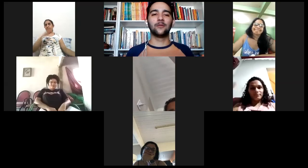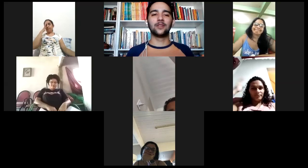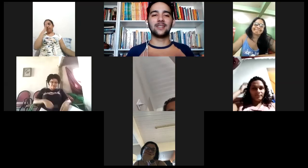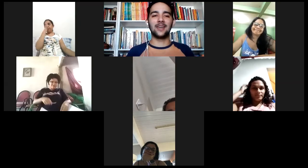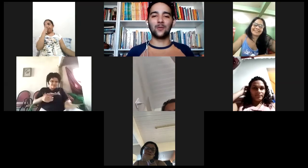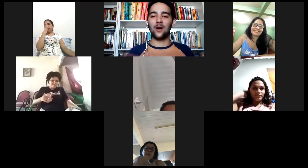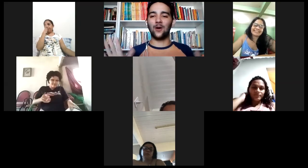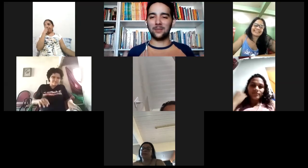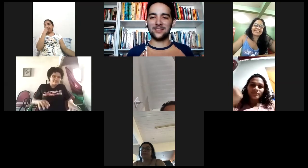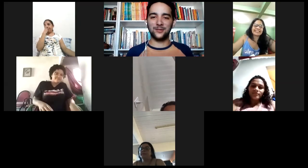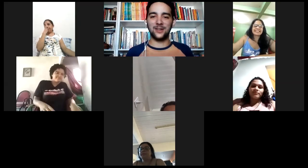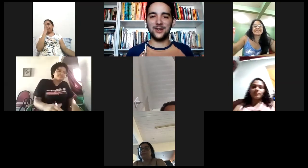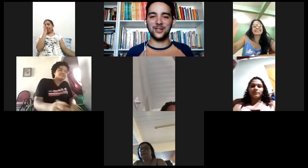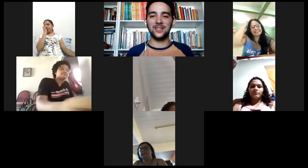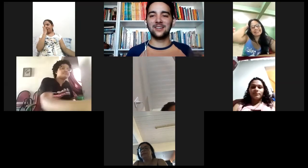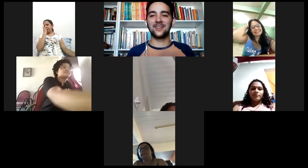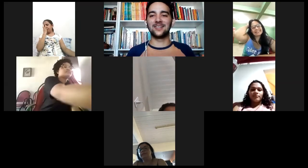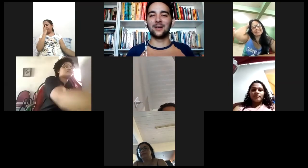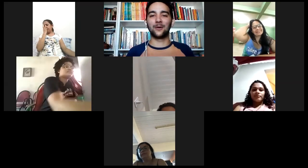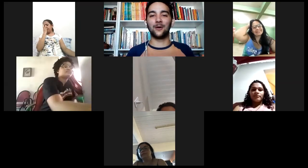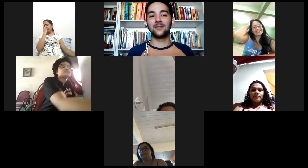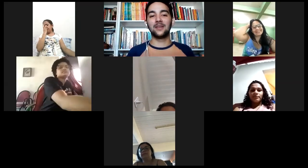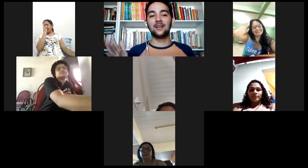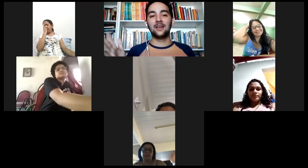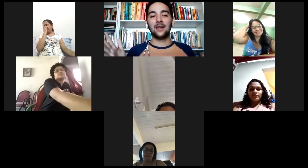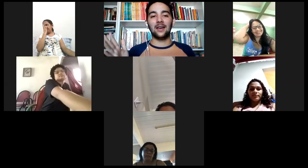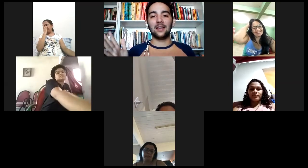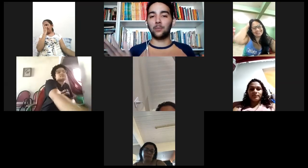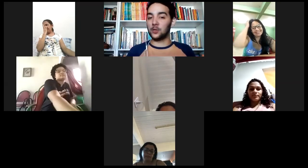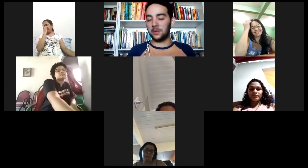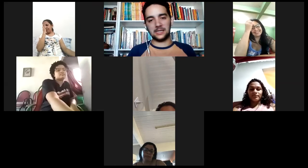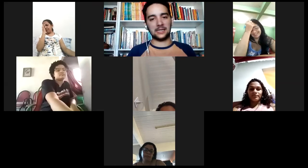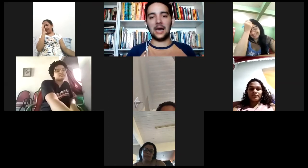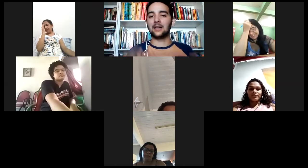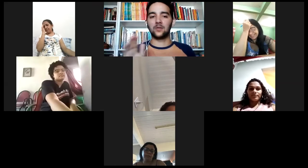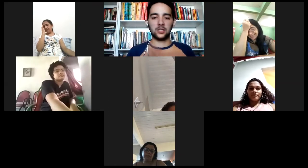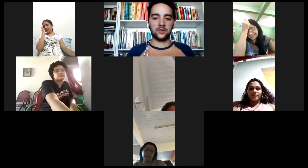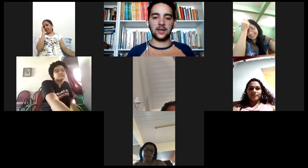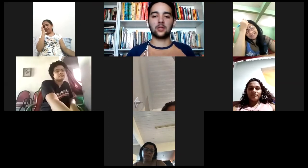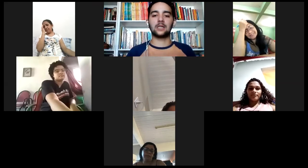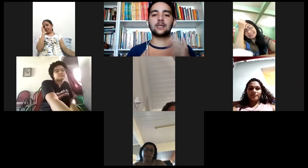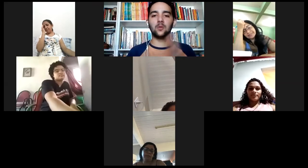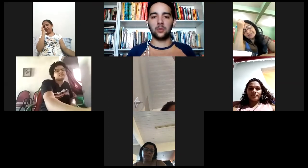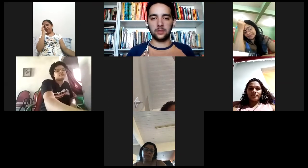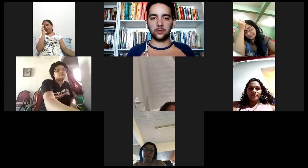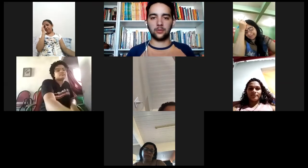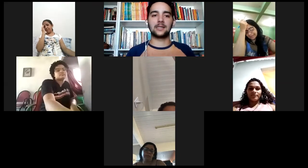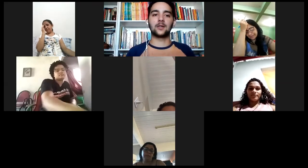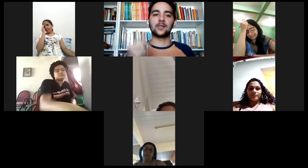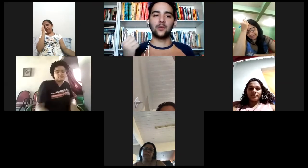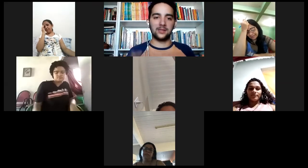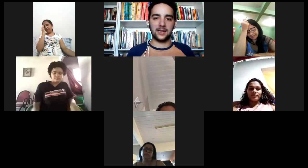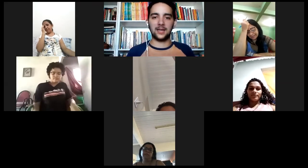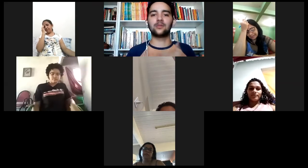Então, vocês têm 1 hora para se divertir fazendo a prova. Podem pesquisar, se vocês tiverem anotação, podem procurar